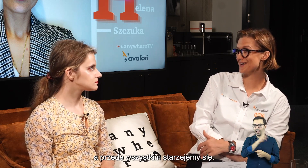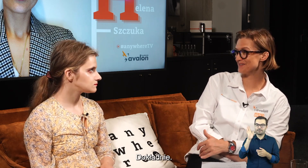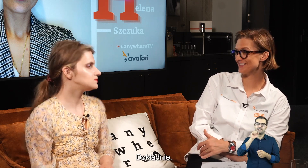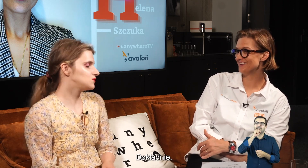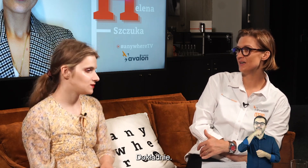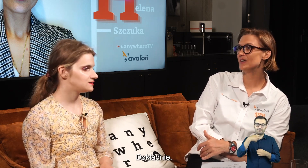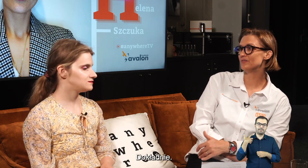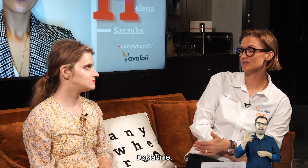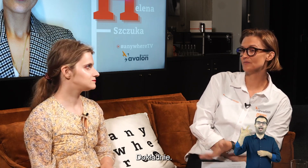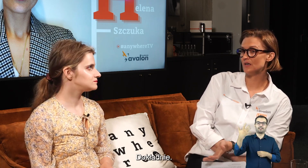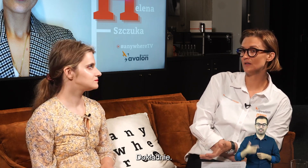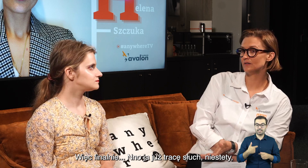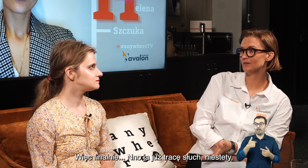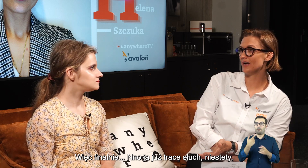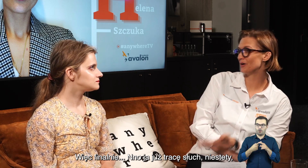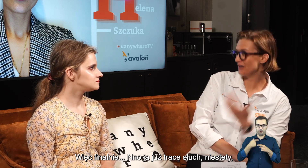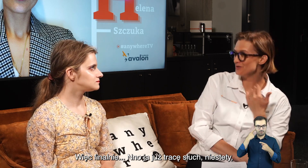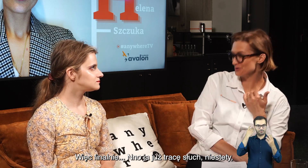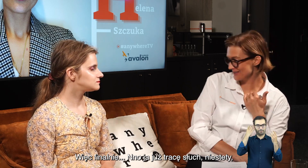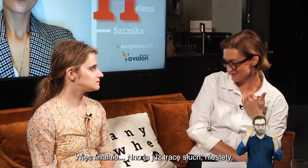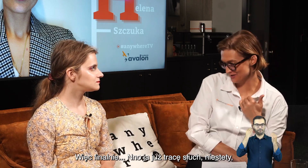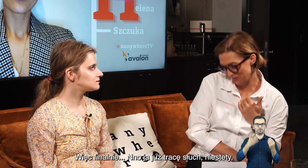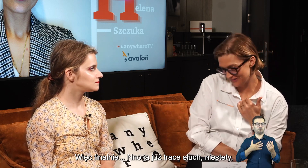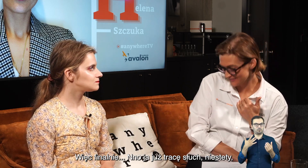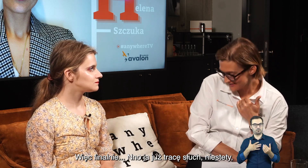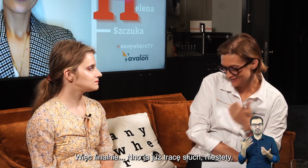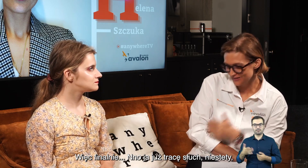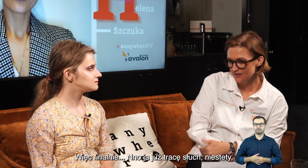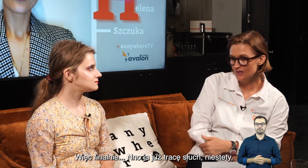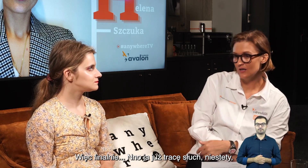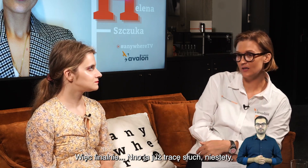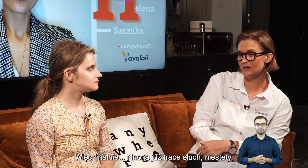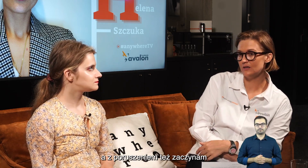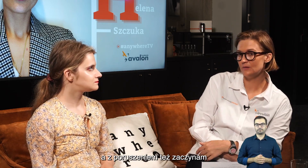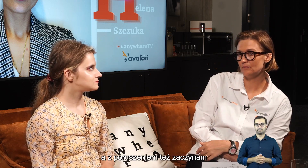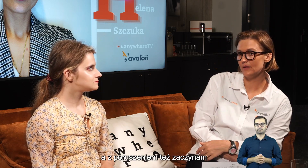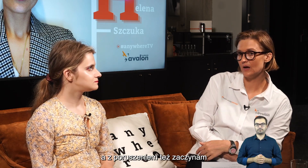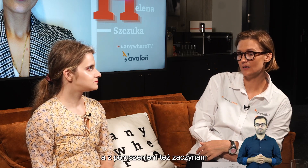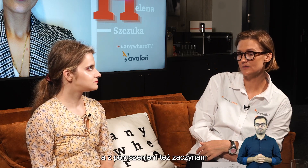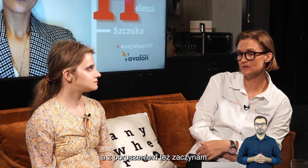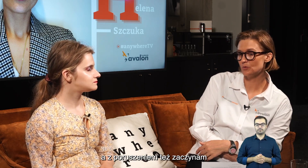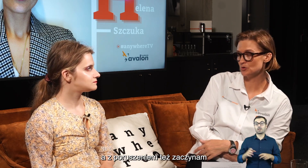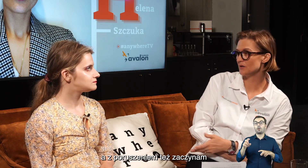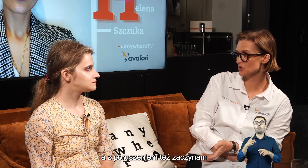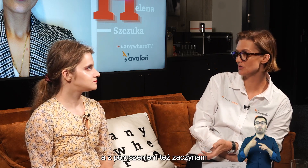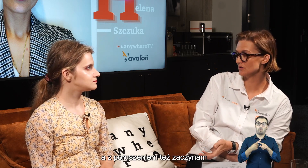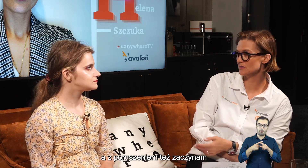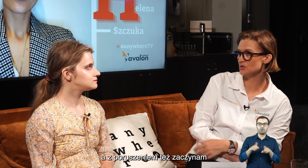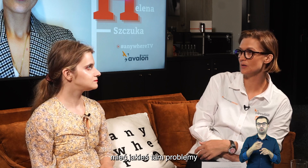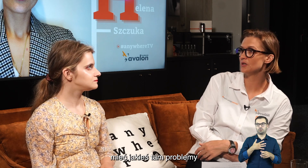starzejemy się. Dokładnie. Więc finalnie ja już tracę słuch, niestety. A z poruszaniem